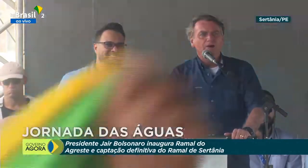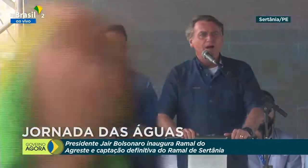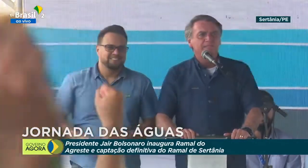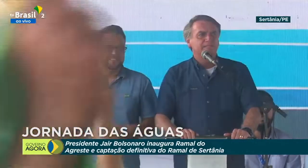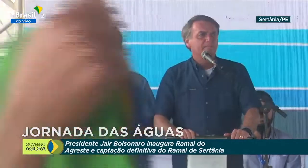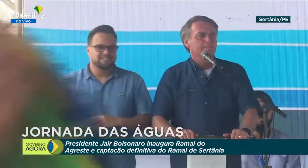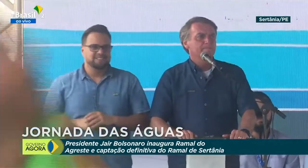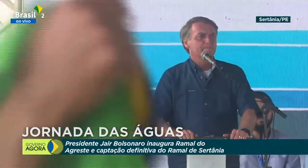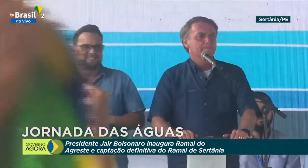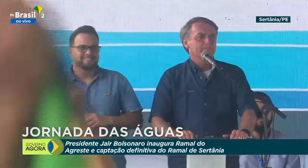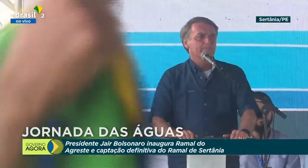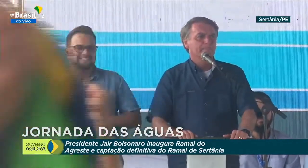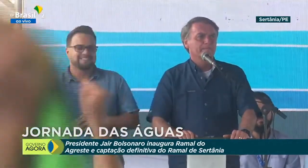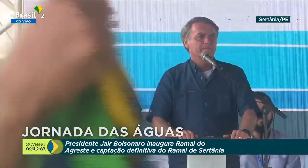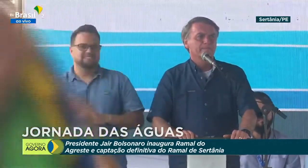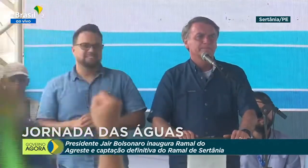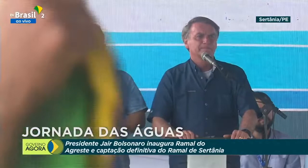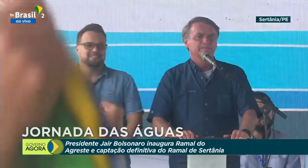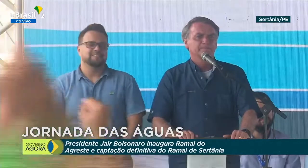E nós...